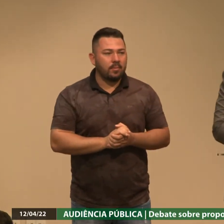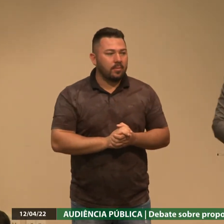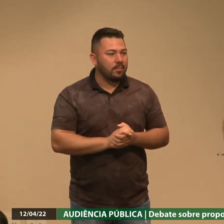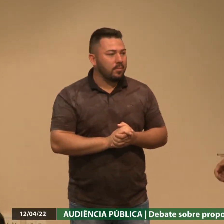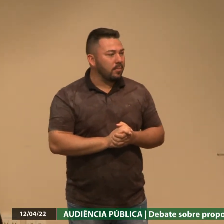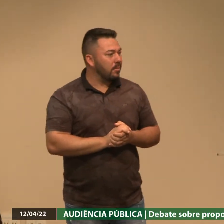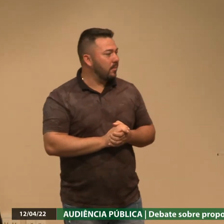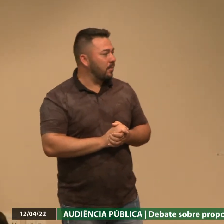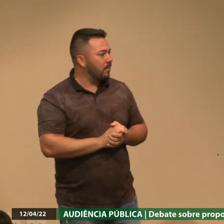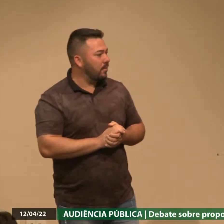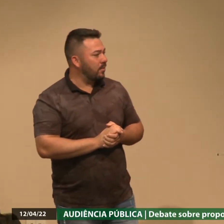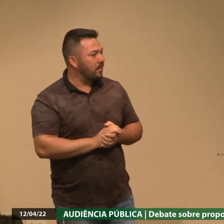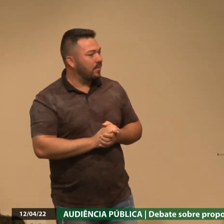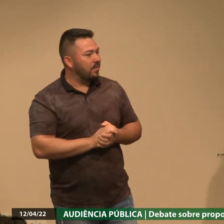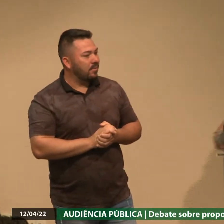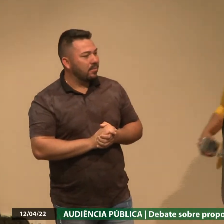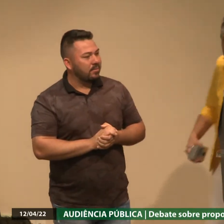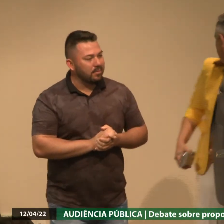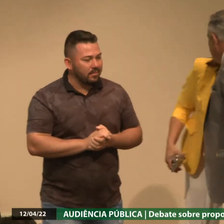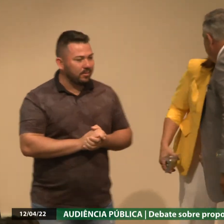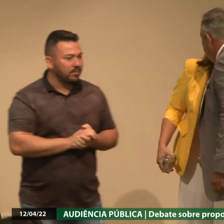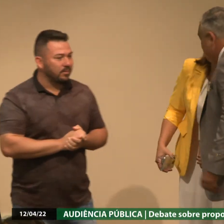E aí